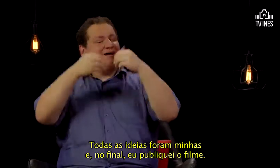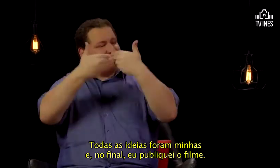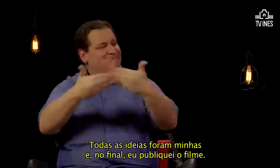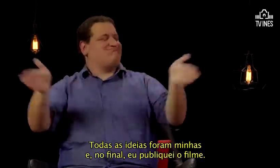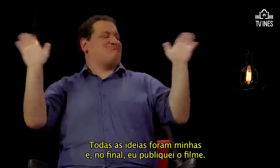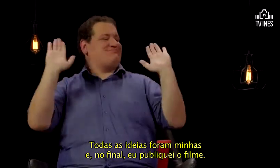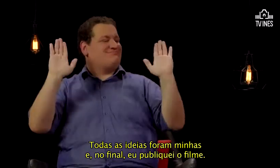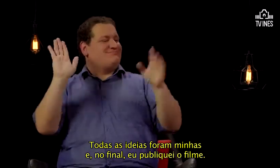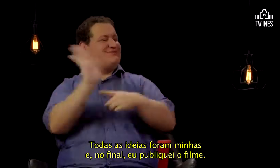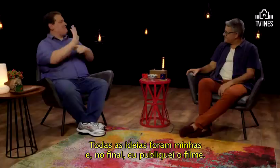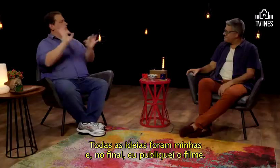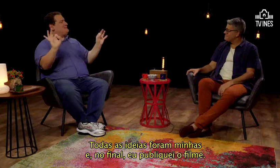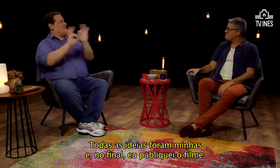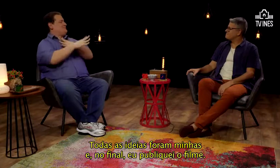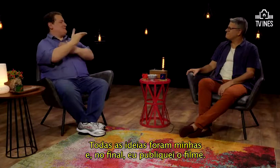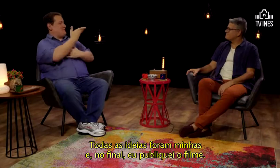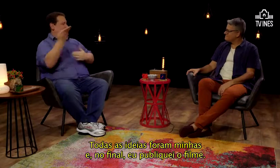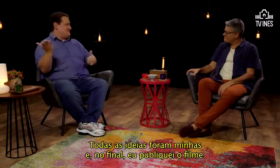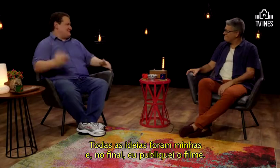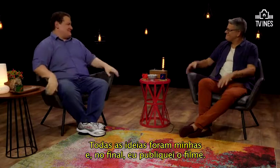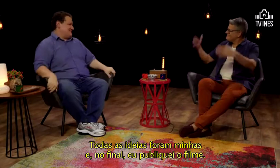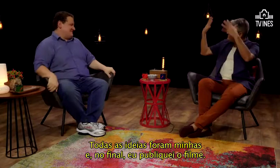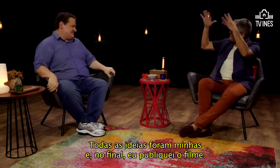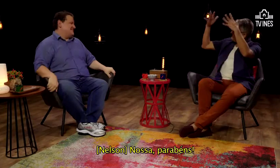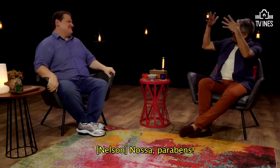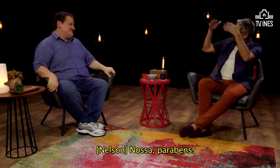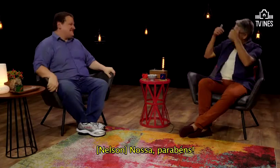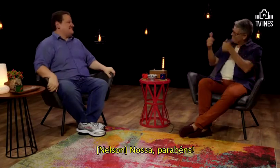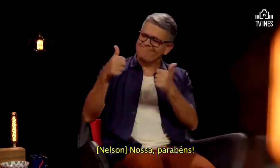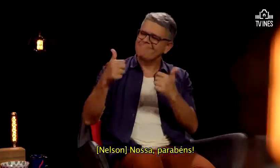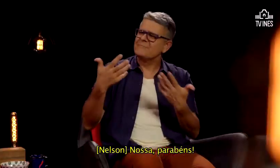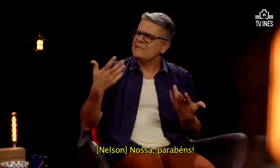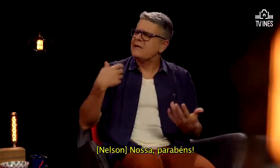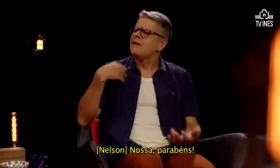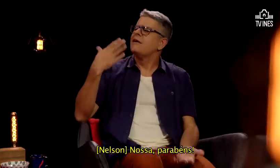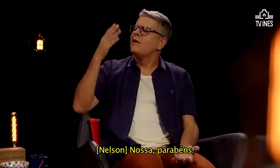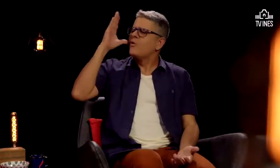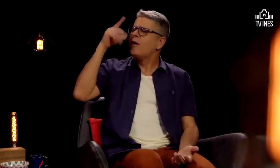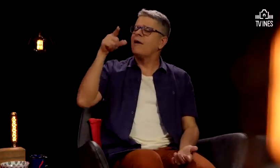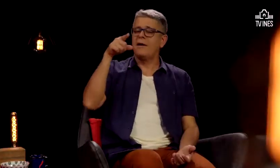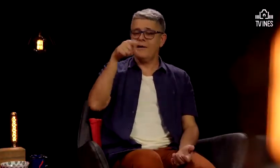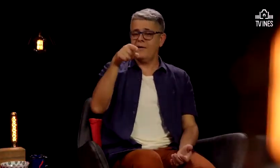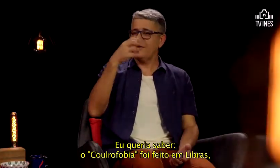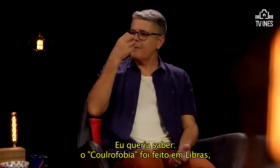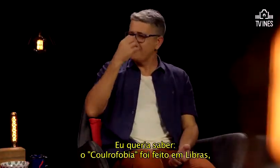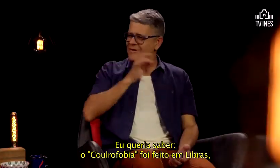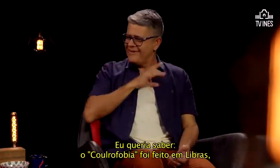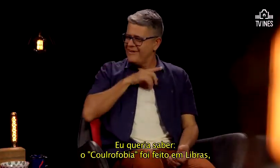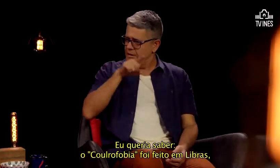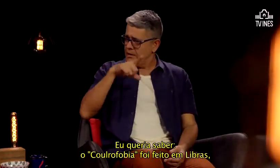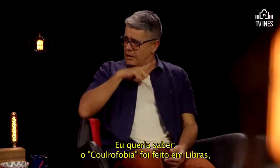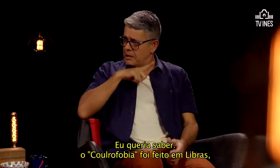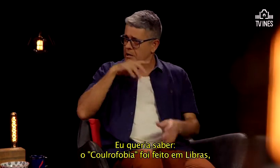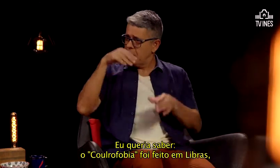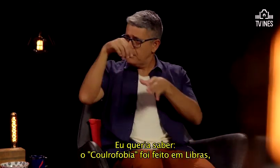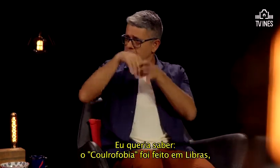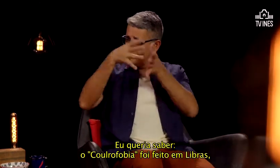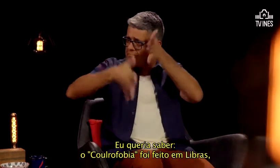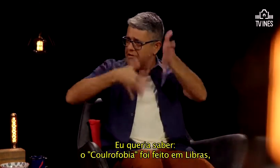E, no final, eu publiquei o filme. Nossa, parabéns. E eu queria saber, o Courofobia,